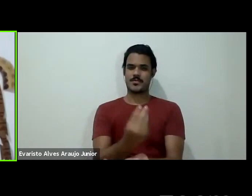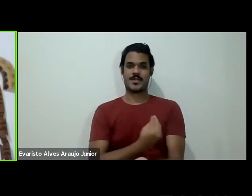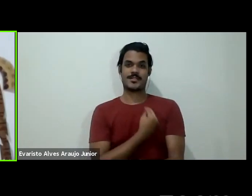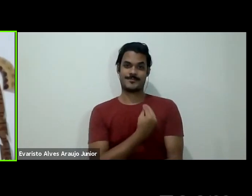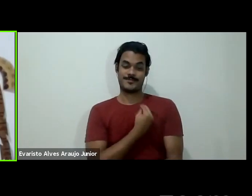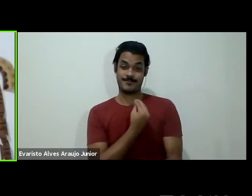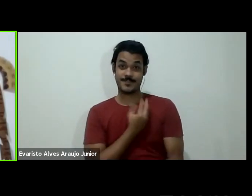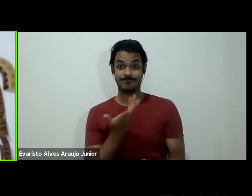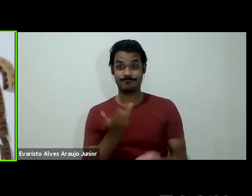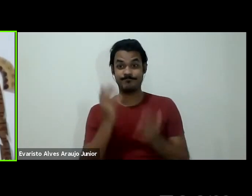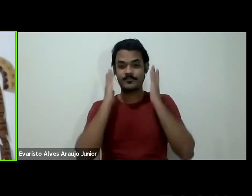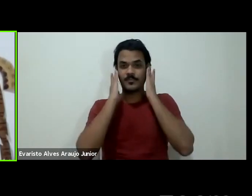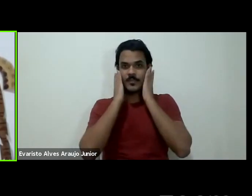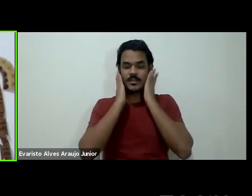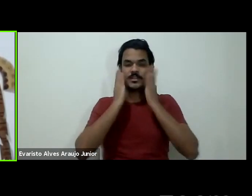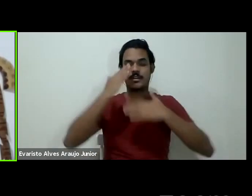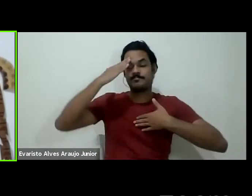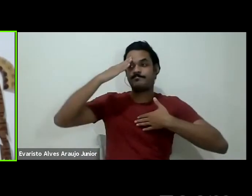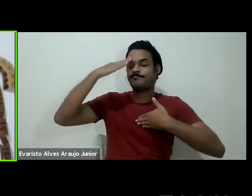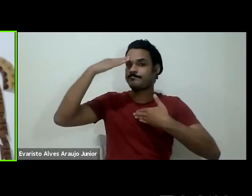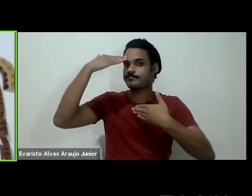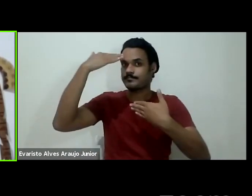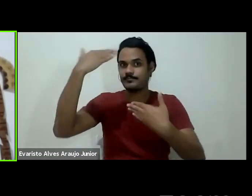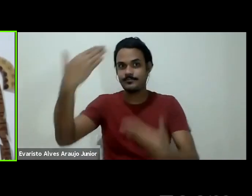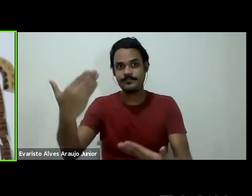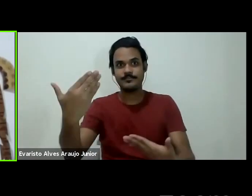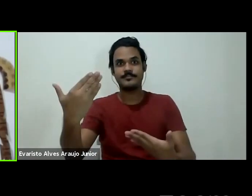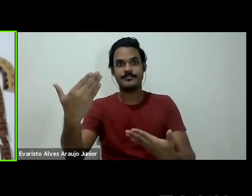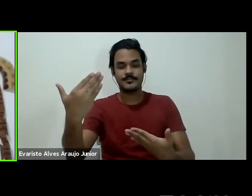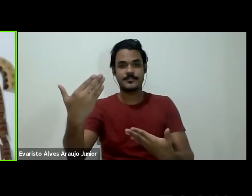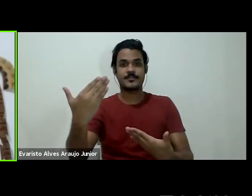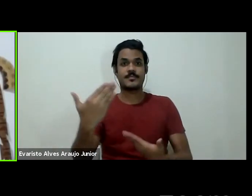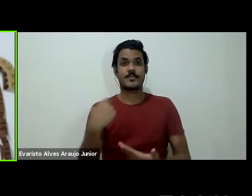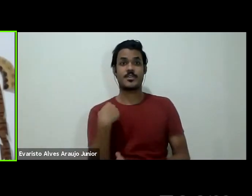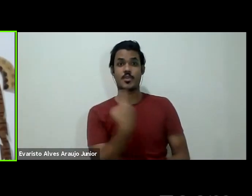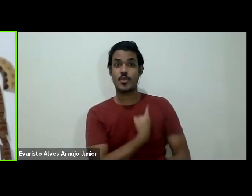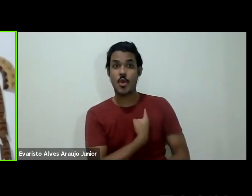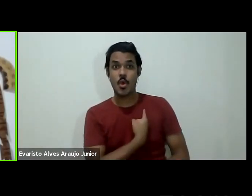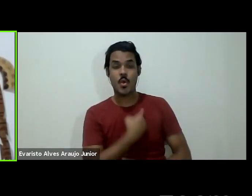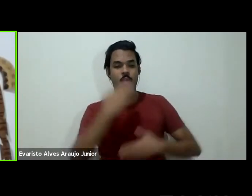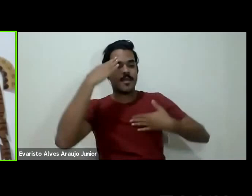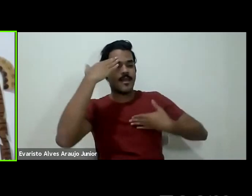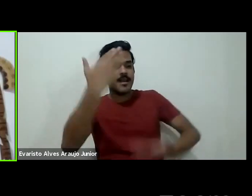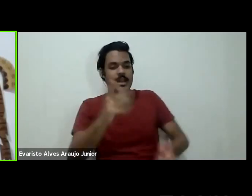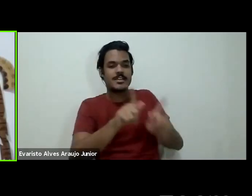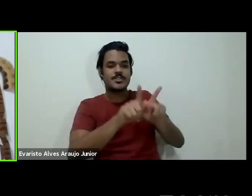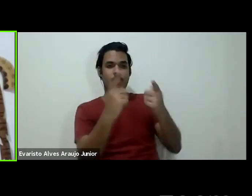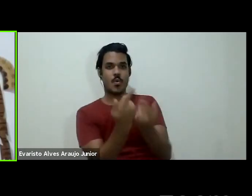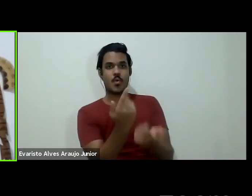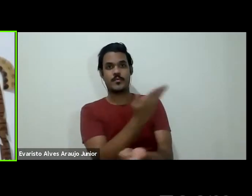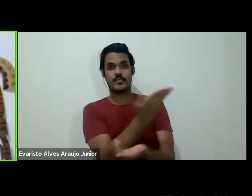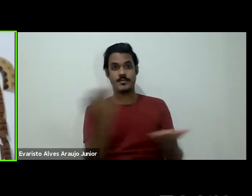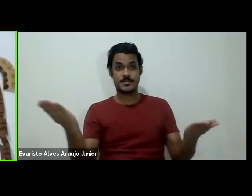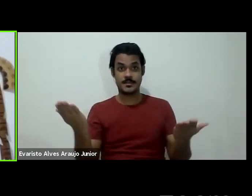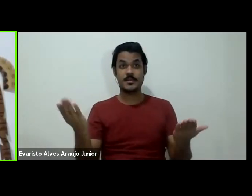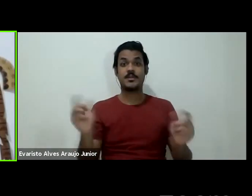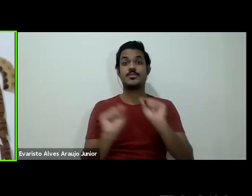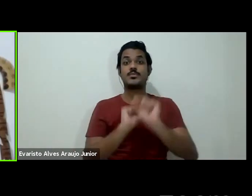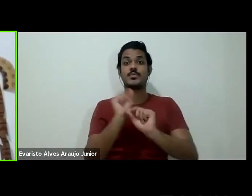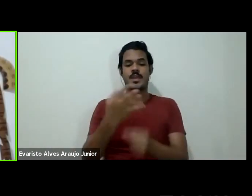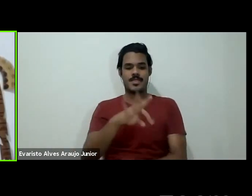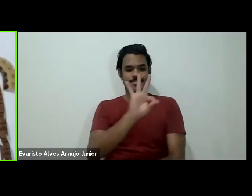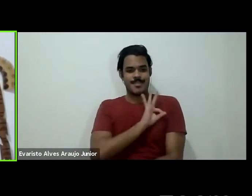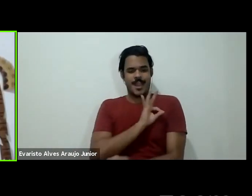é com muita gratidão que a gente agradece a essa equipe que teve uma capacidade